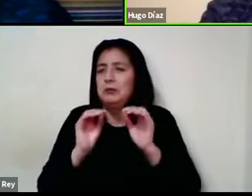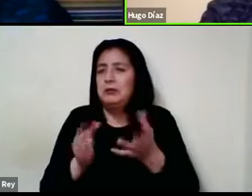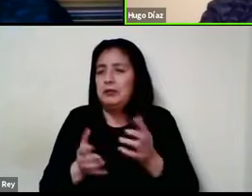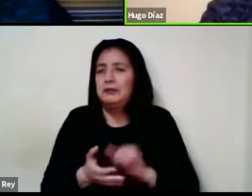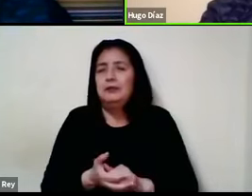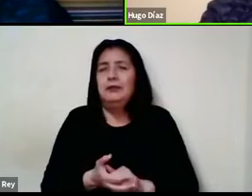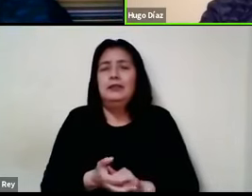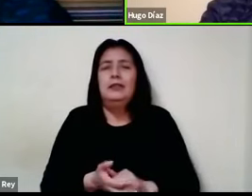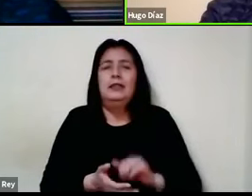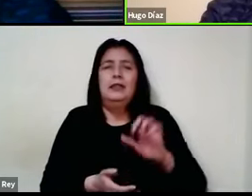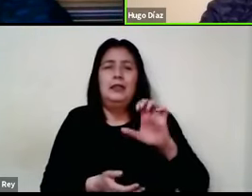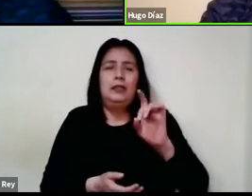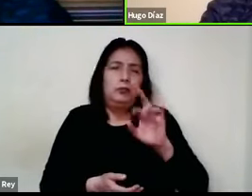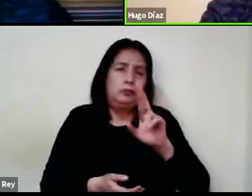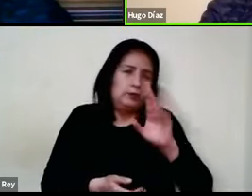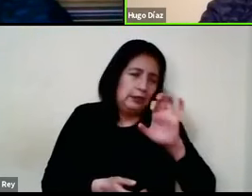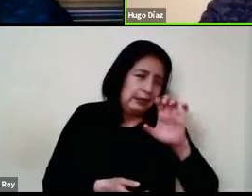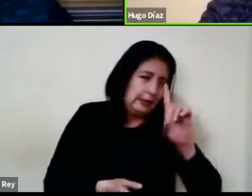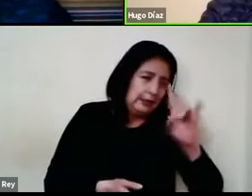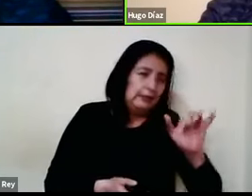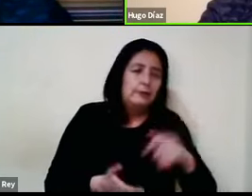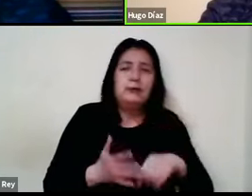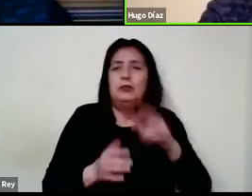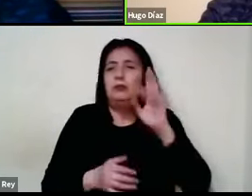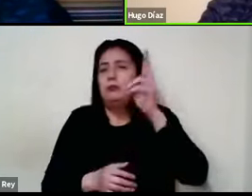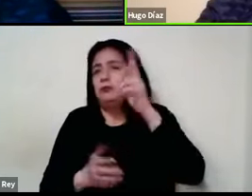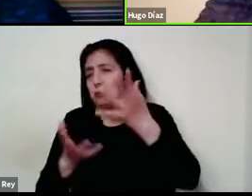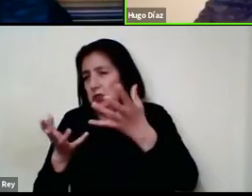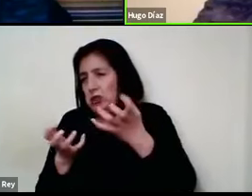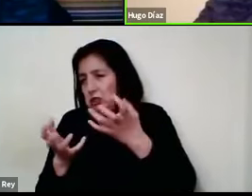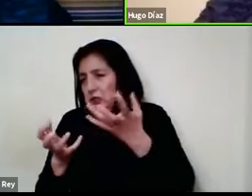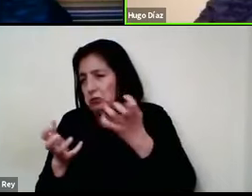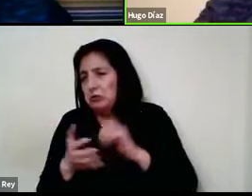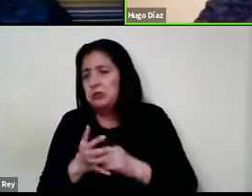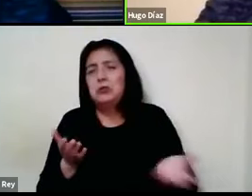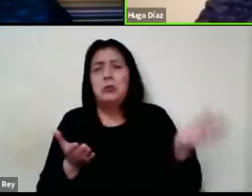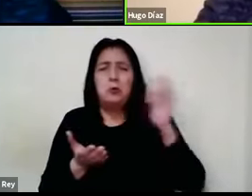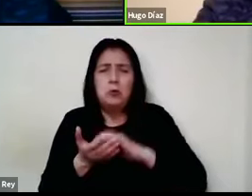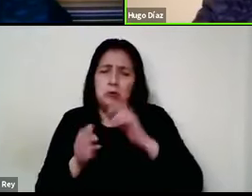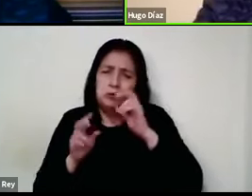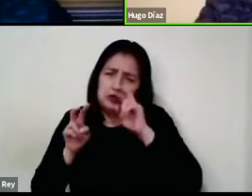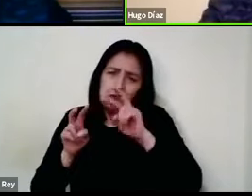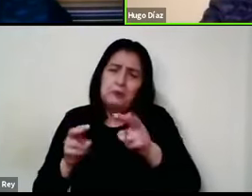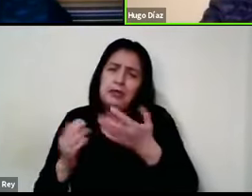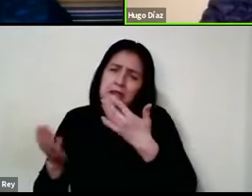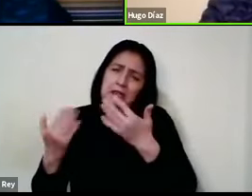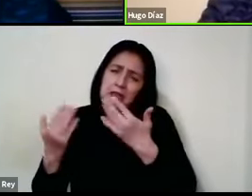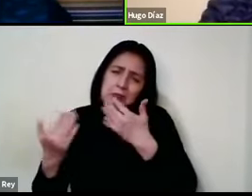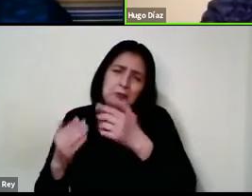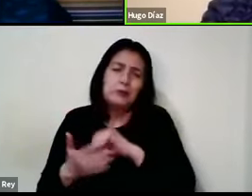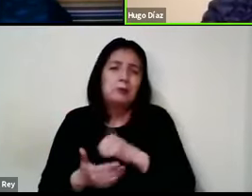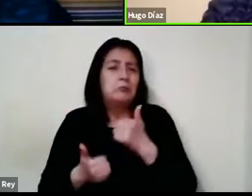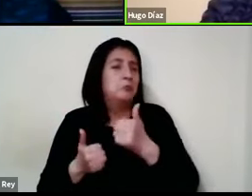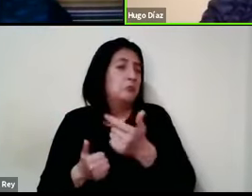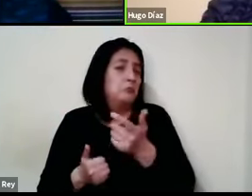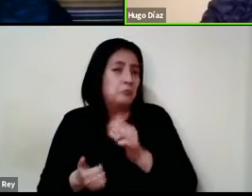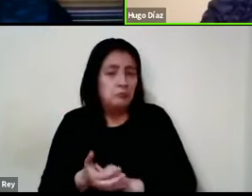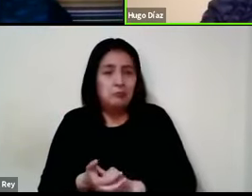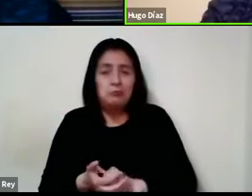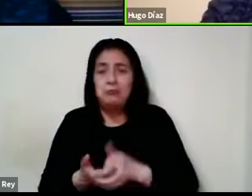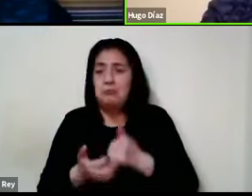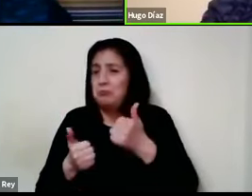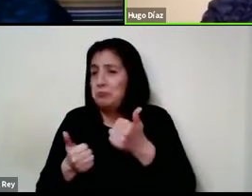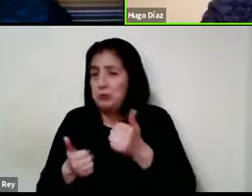en Educarred, para aquellos profesores que quieran volver a ver la entrevista, que es una entrevista muy,